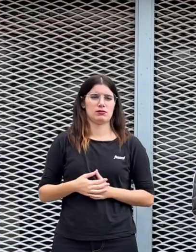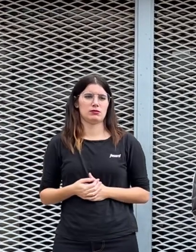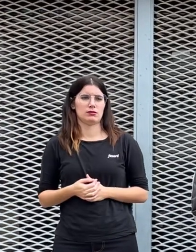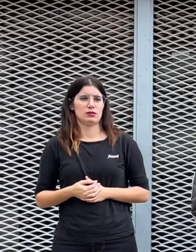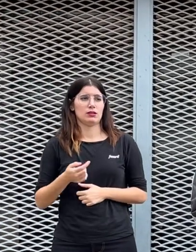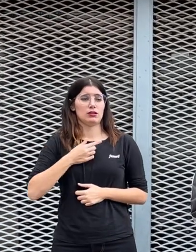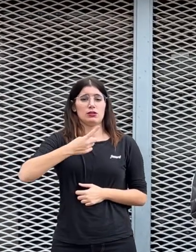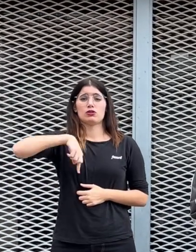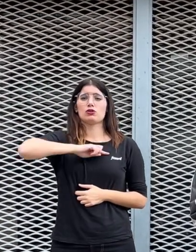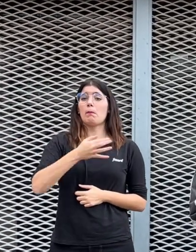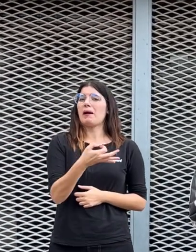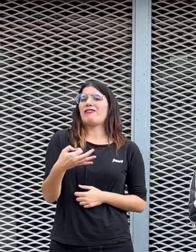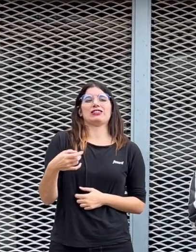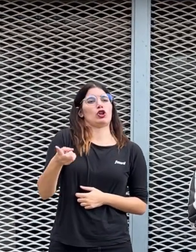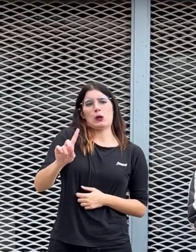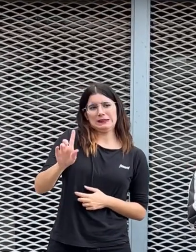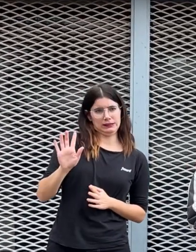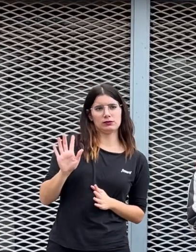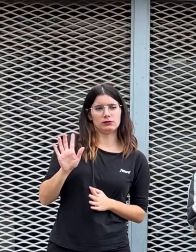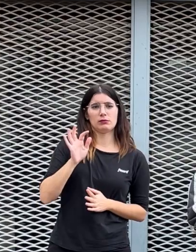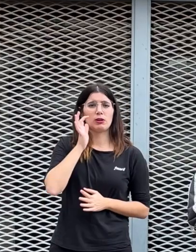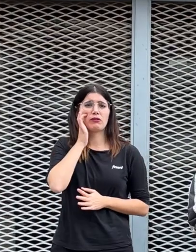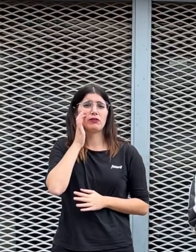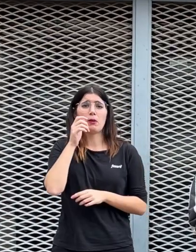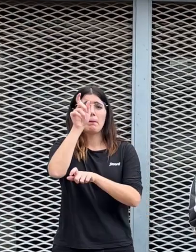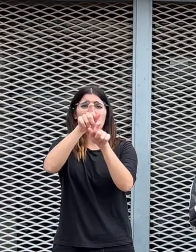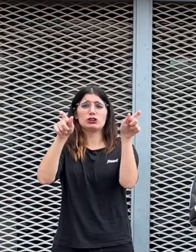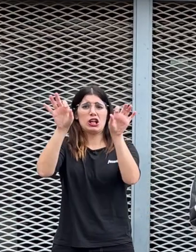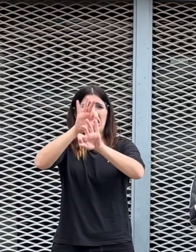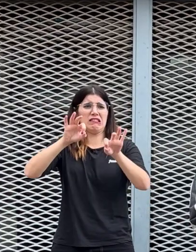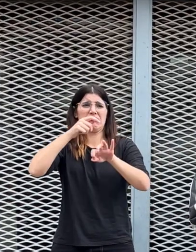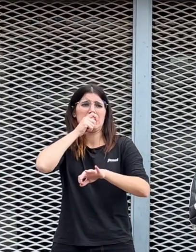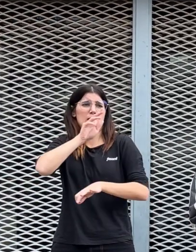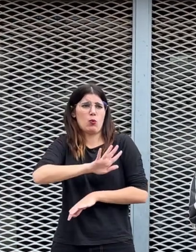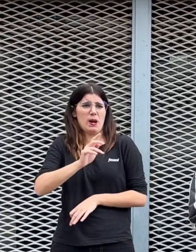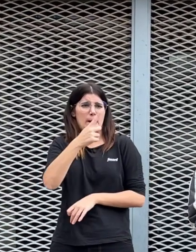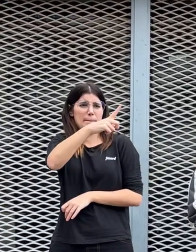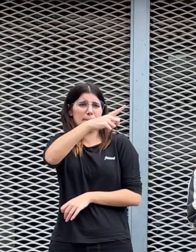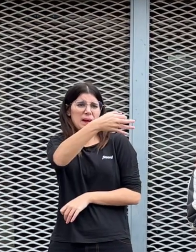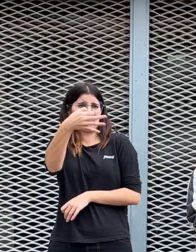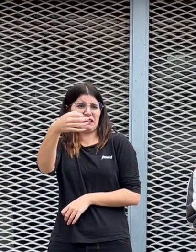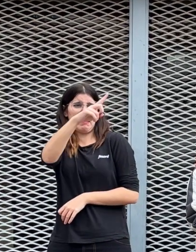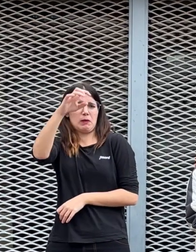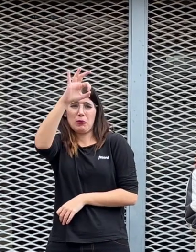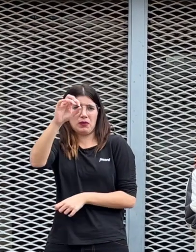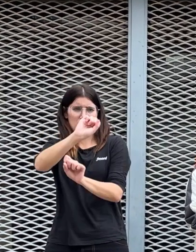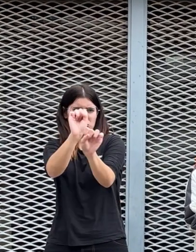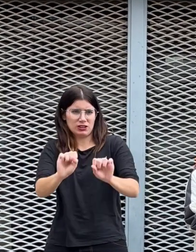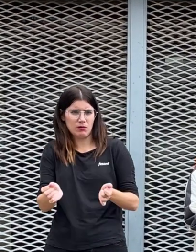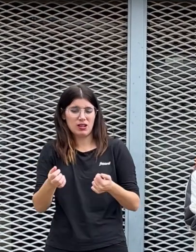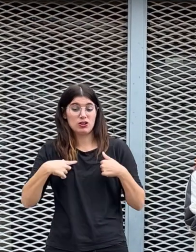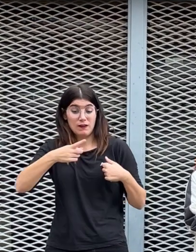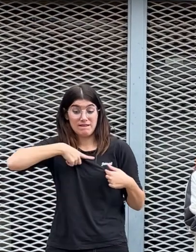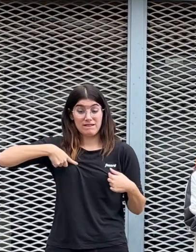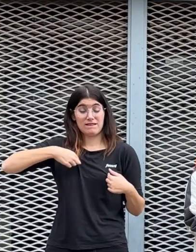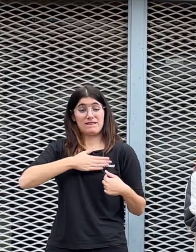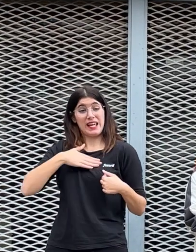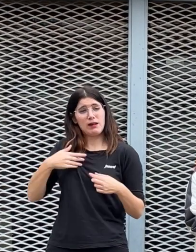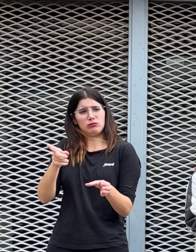No somos perfectos, aunque ninguna persona lo es. Queremos ser parte de la